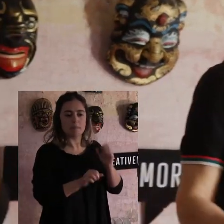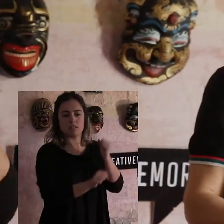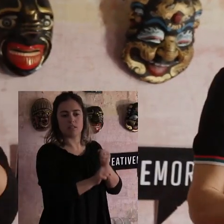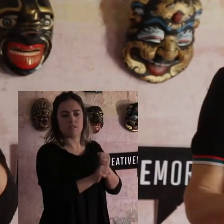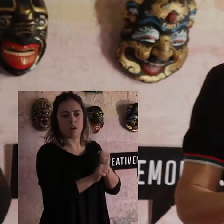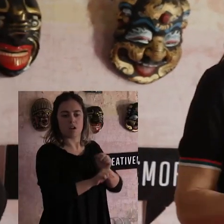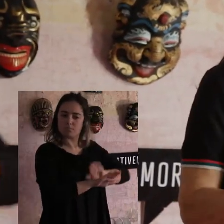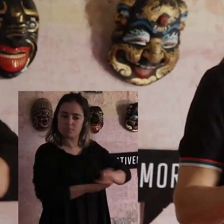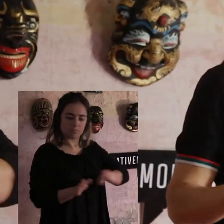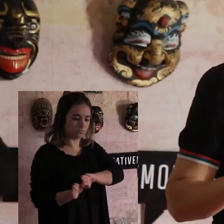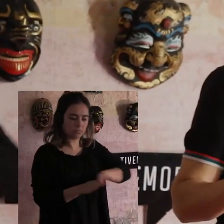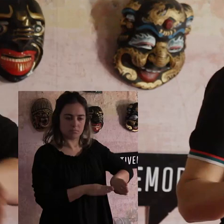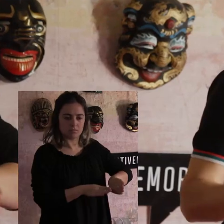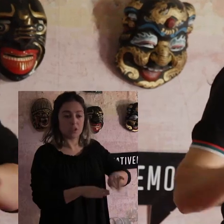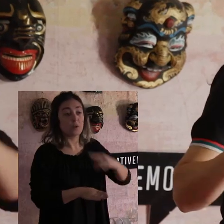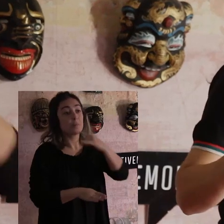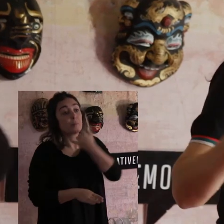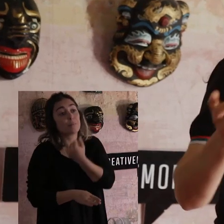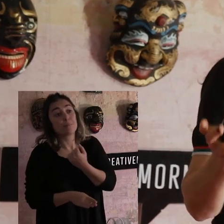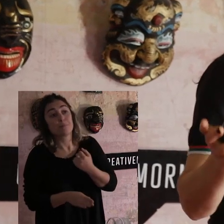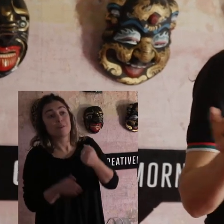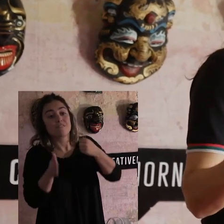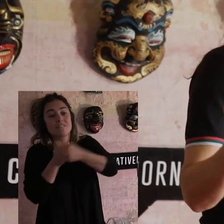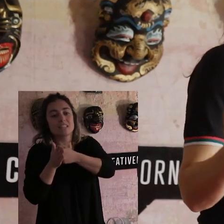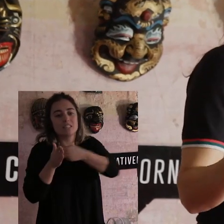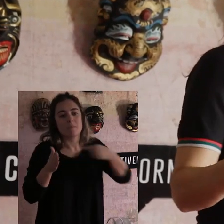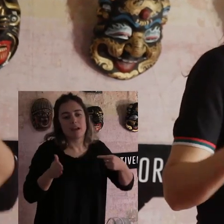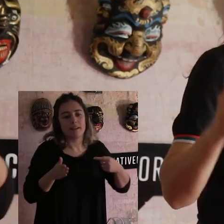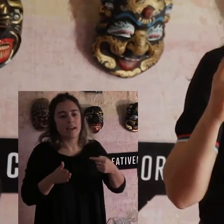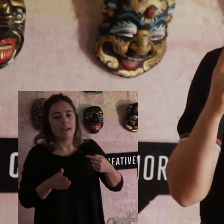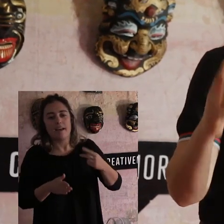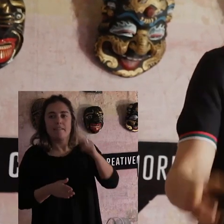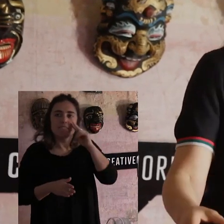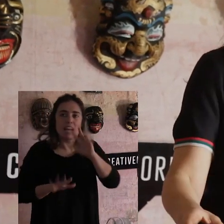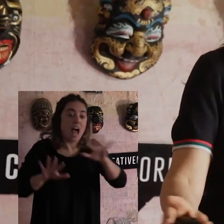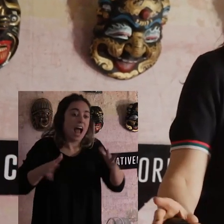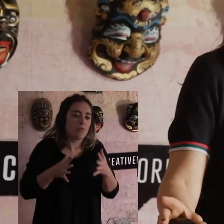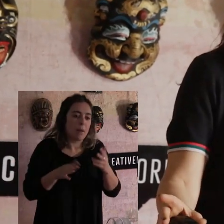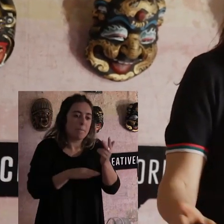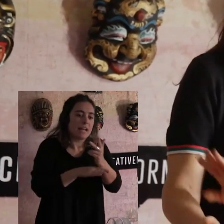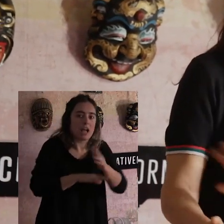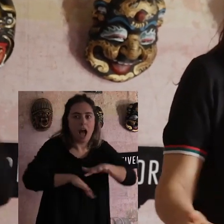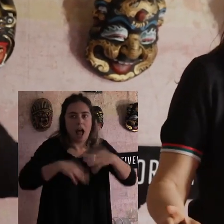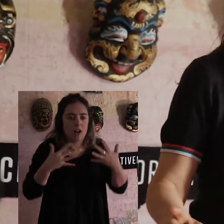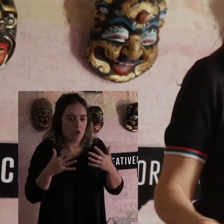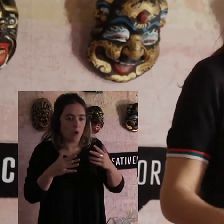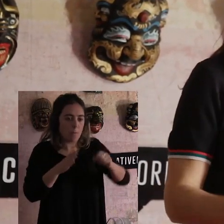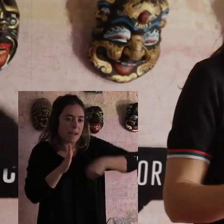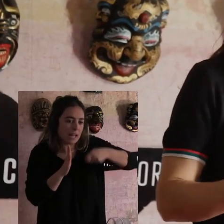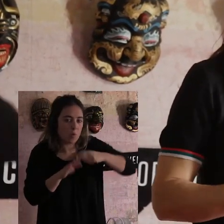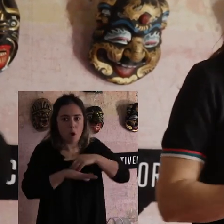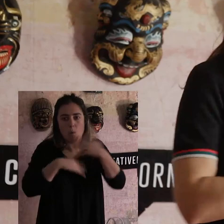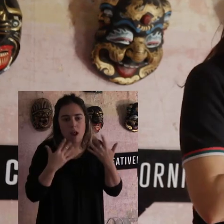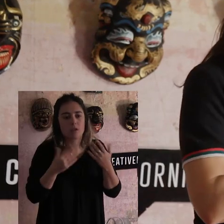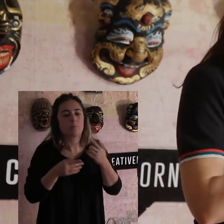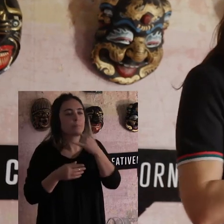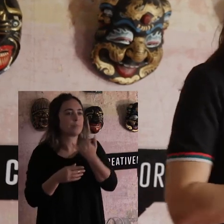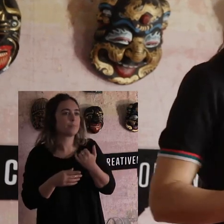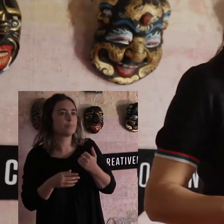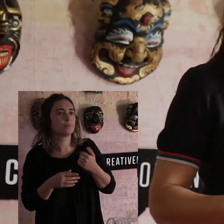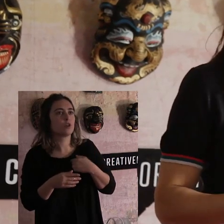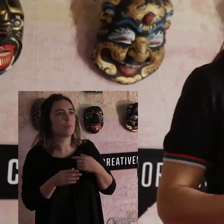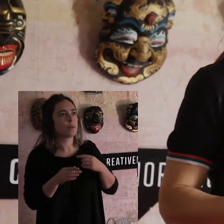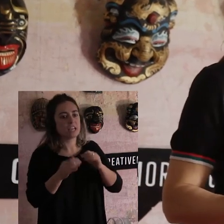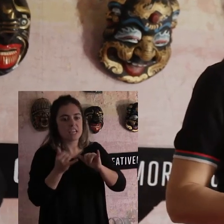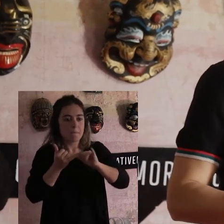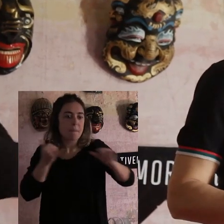está. A no ser el fin de semana para ver algo de Netflix o algo así, pero si no, es ahí. Y chao. Y es onda, ay, me llegó este mail.